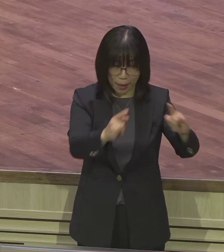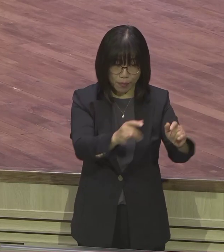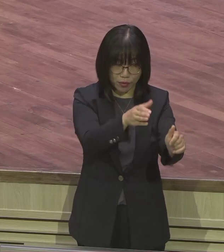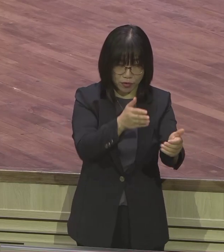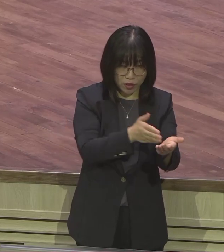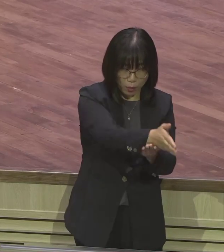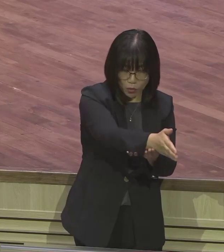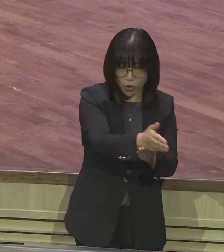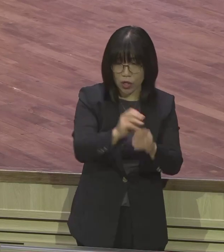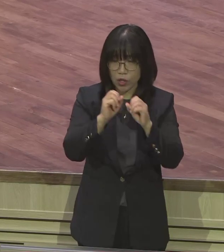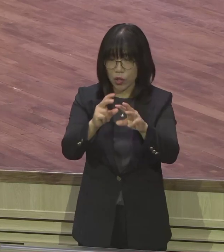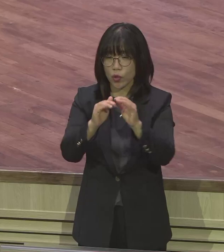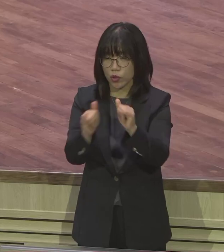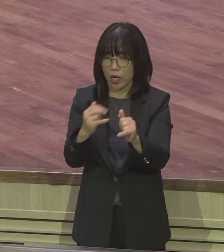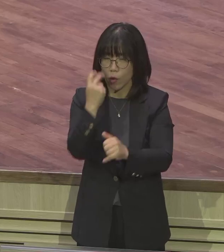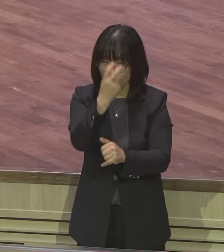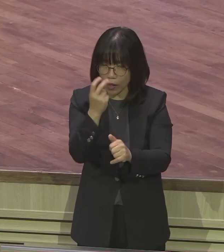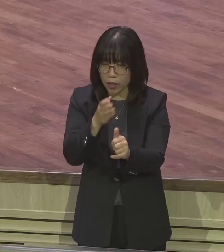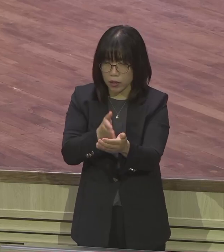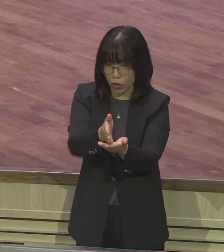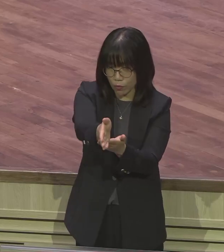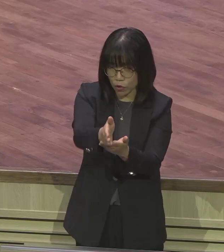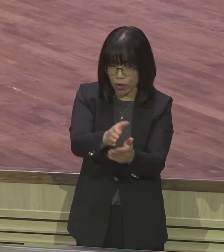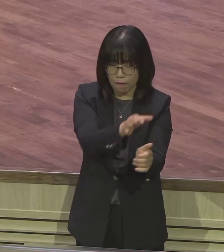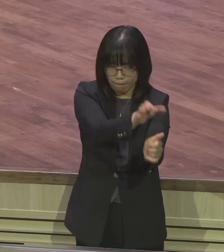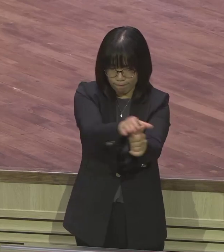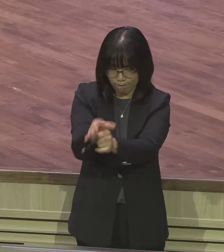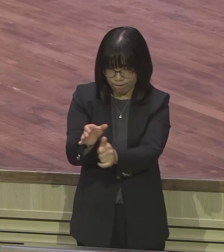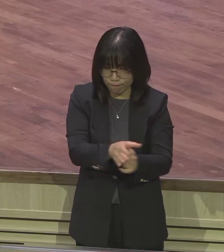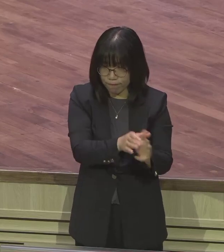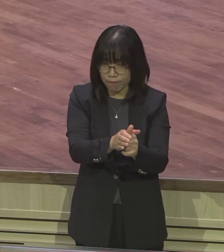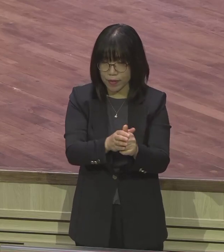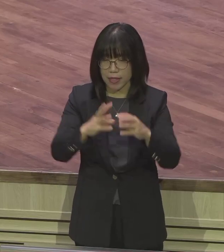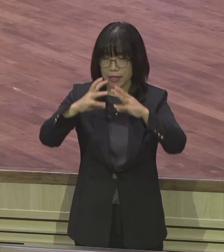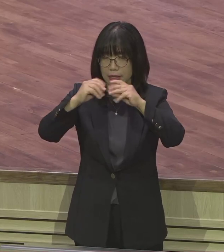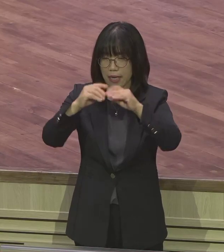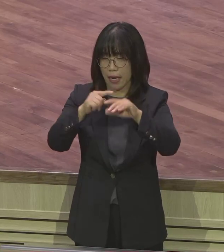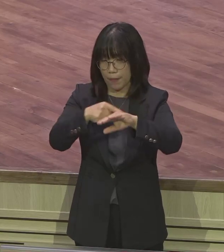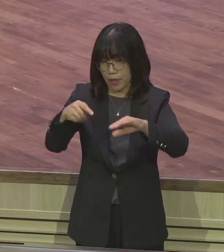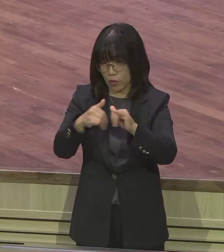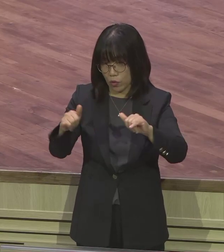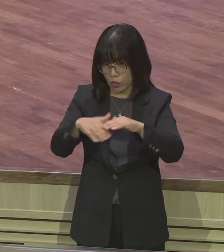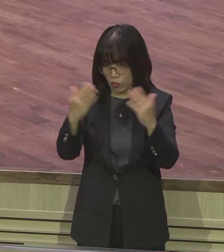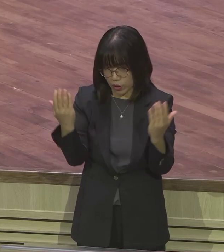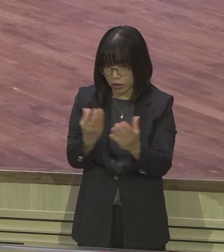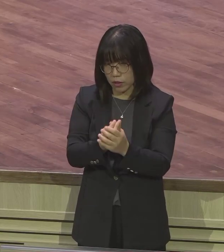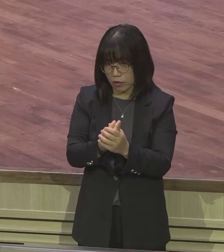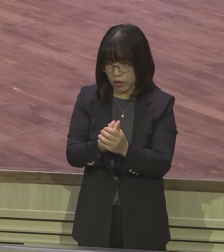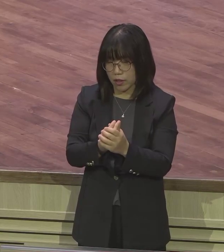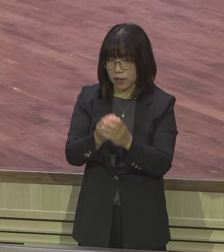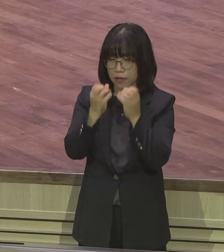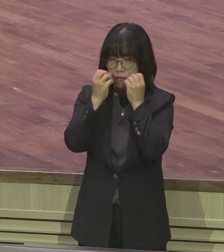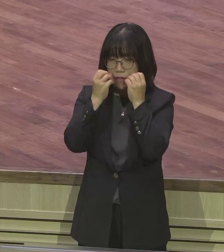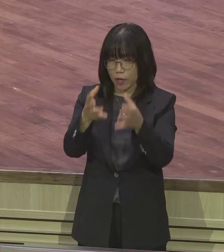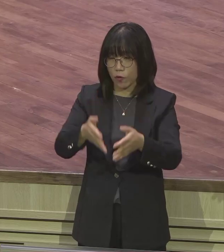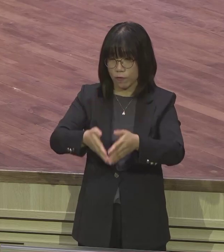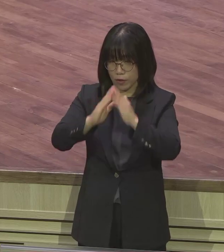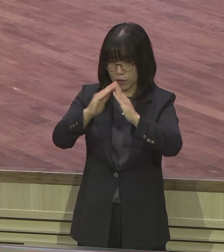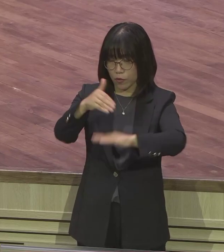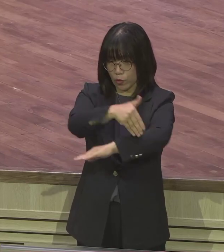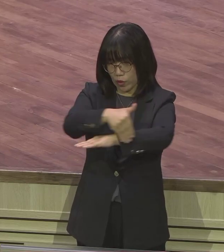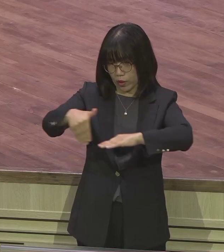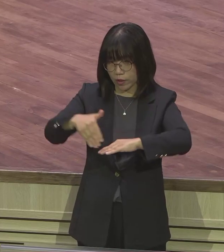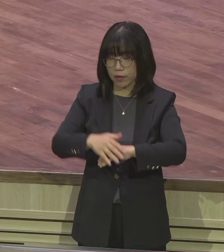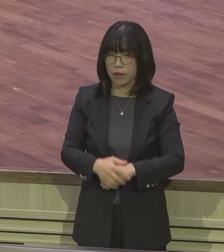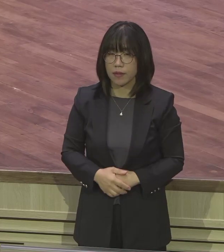관리, 선교사 관리 따로 하고 모든 부서 전부 다 다민족 중에서 제대로 나눠야 돼요. 그래서 지금 제대로